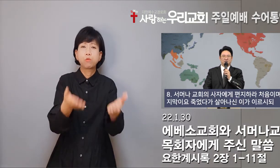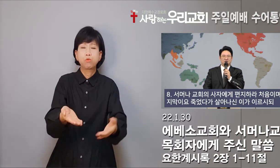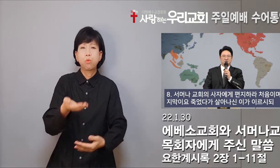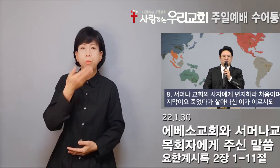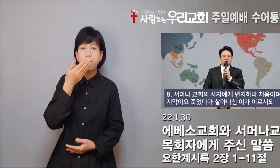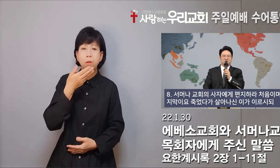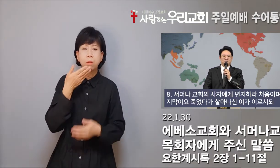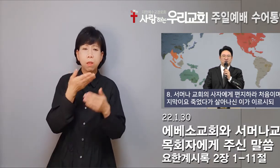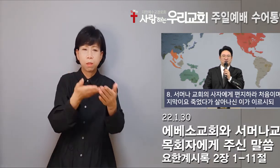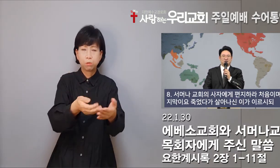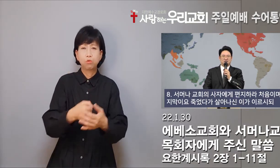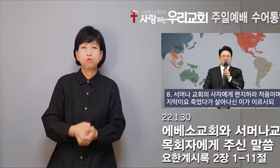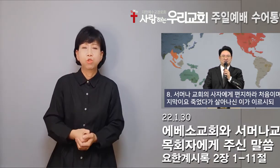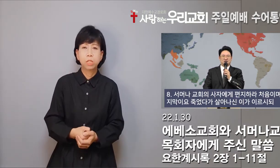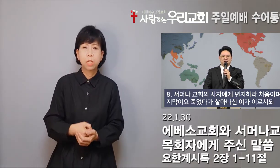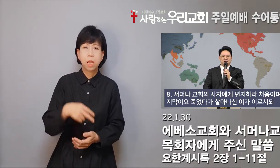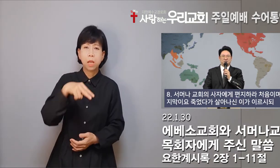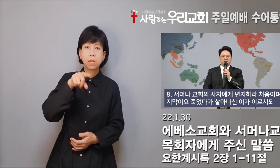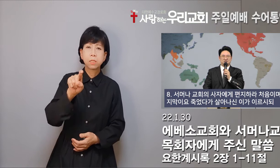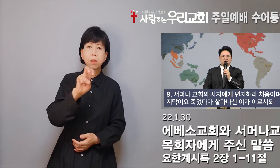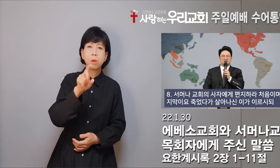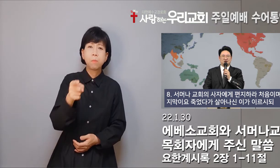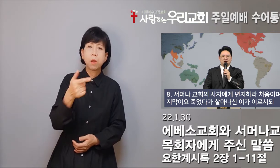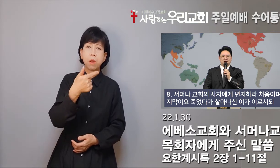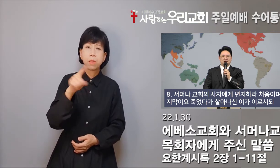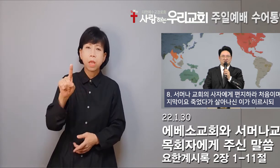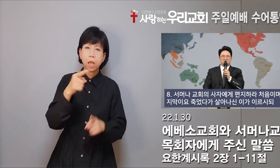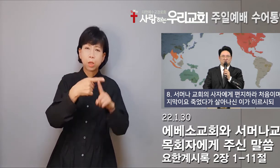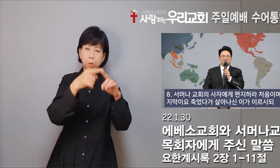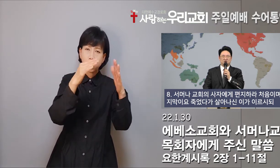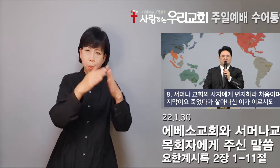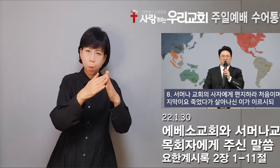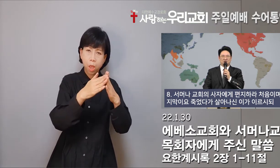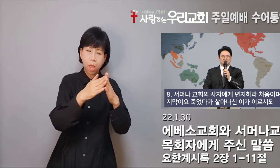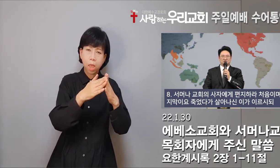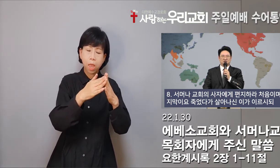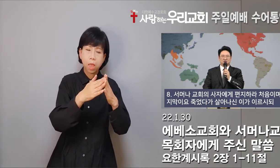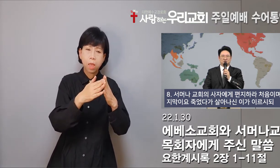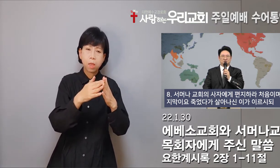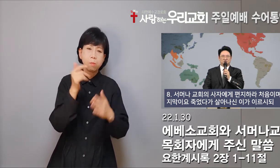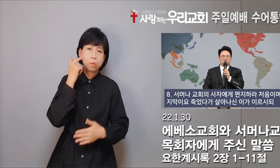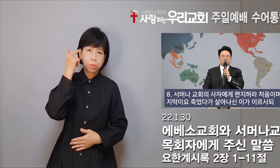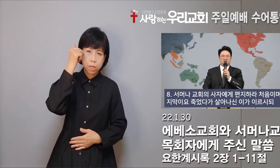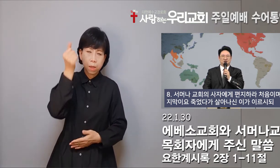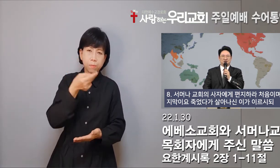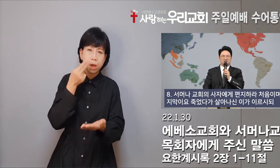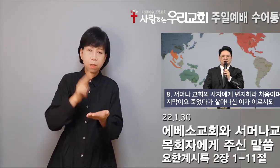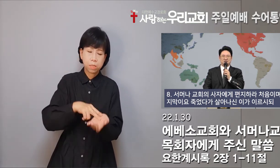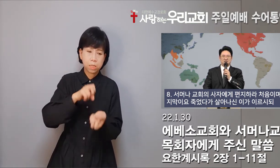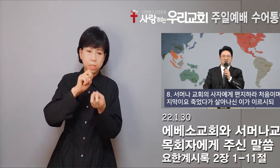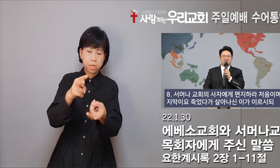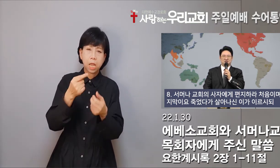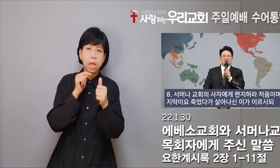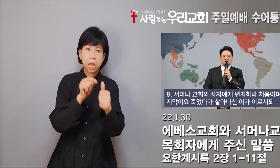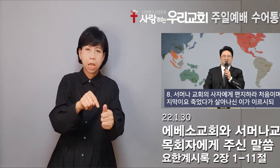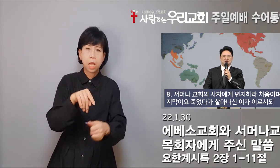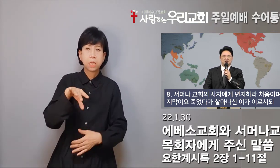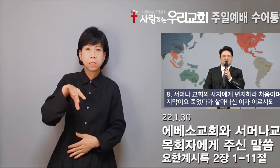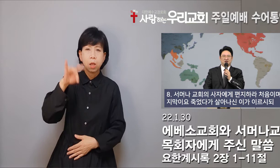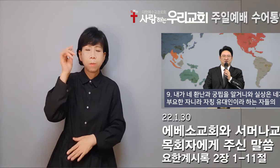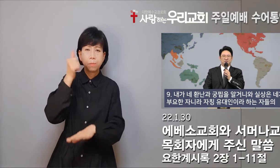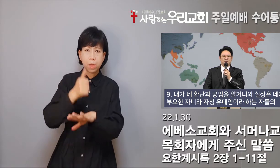하리라. 서머나 교회의 사자에게 편지하라. 처음이며 마지막이요 죽었다가 살아나신